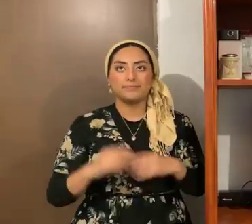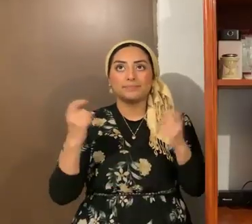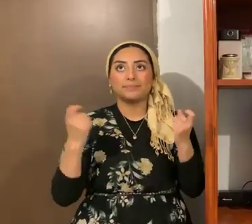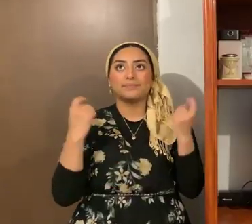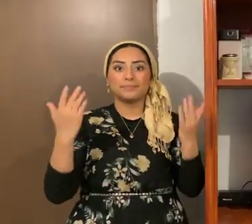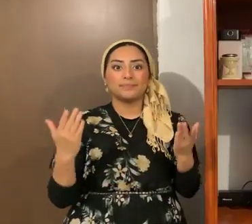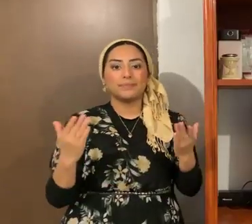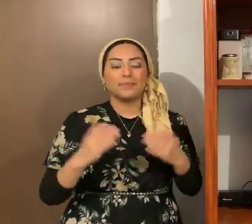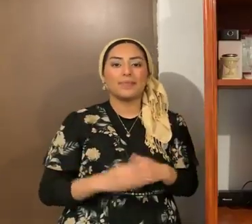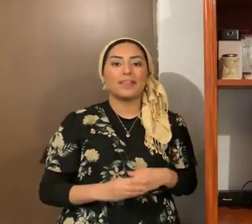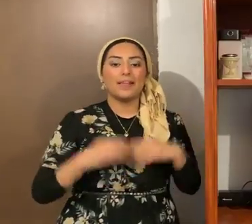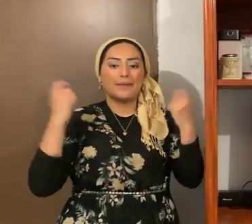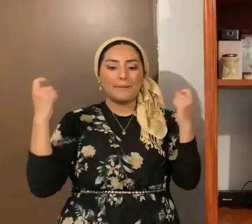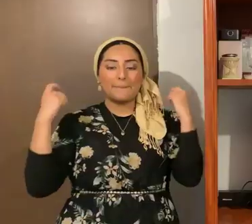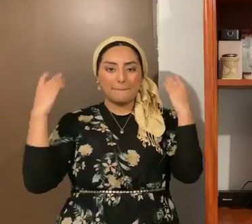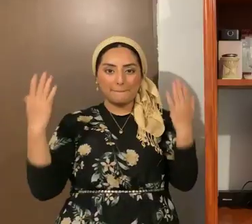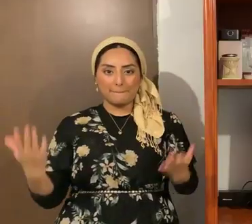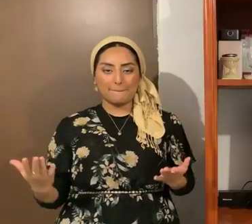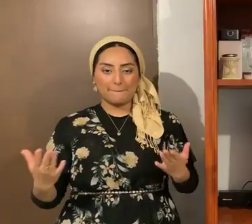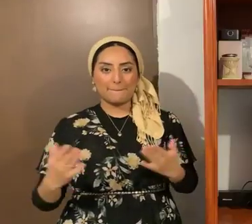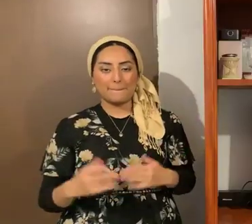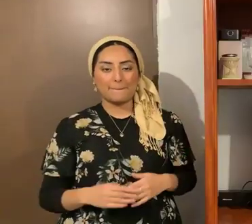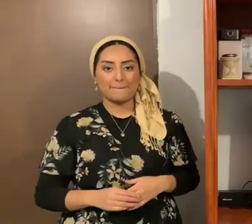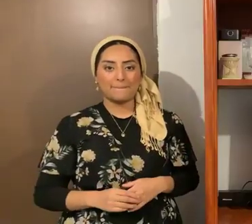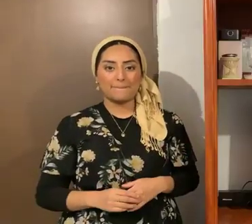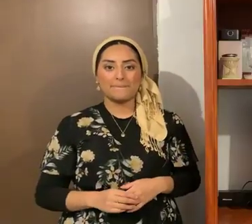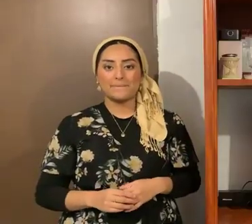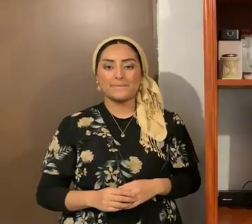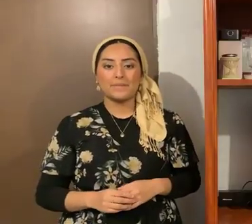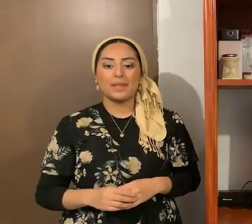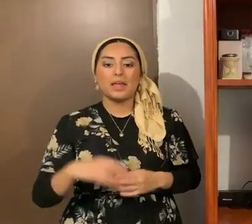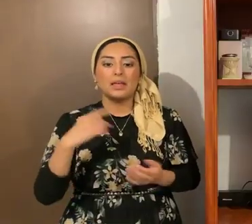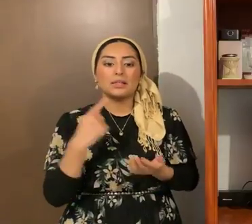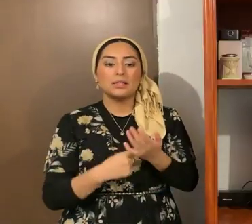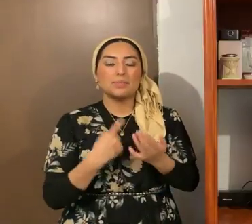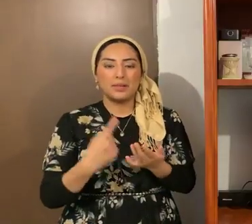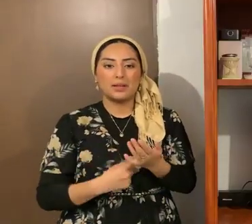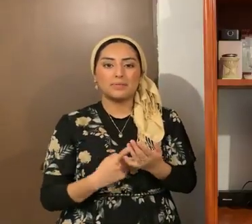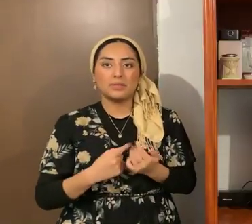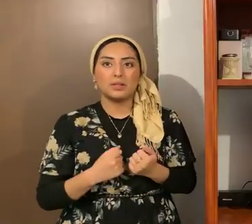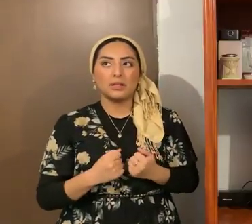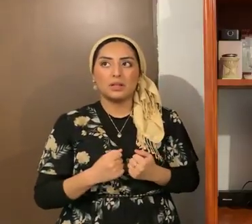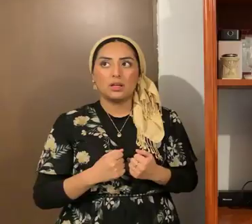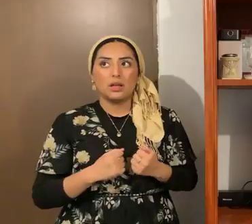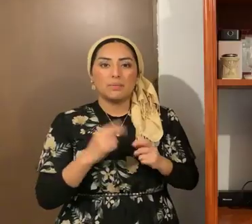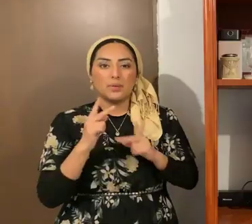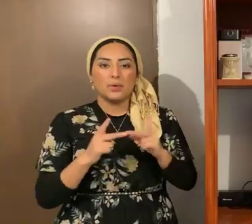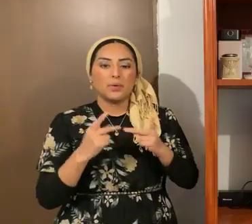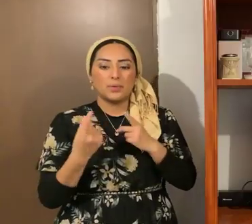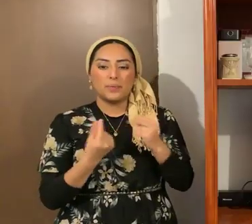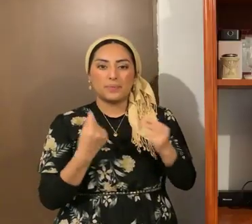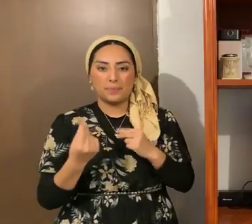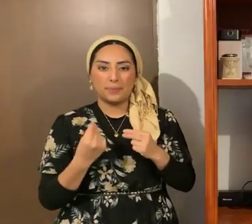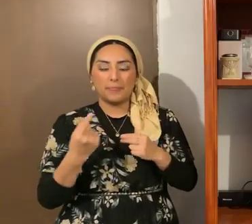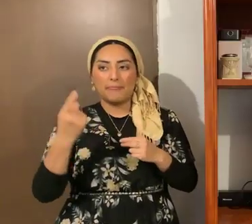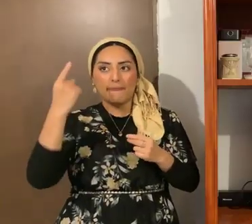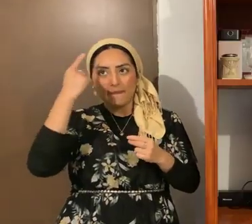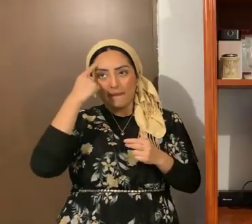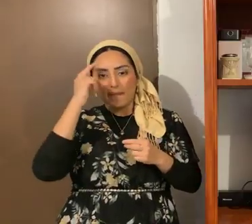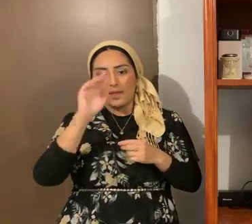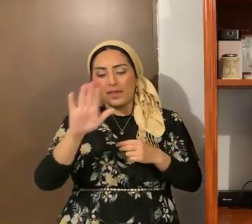Aleluya, aleluya. Ahora, a veces la gente de que hace todo esto y cree que